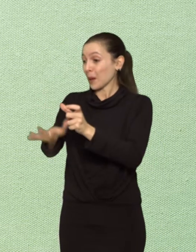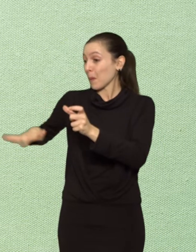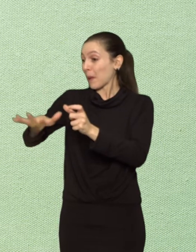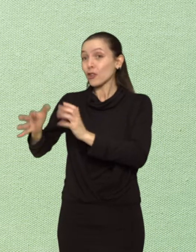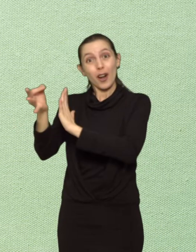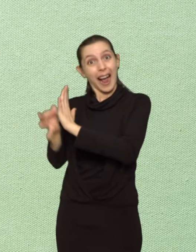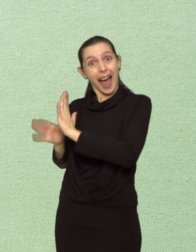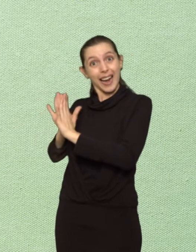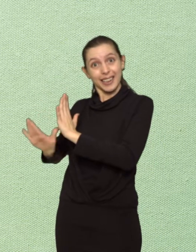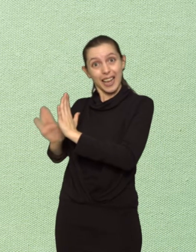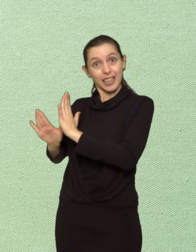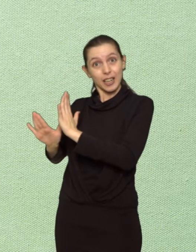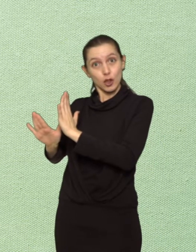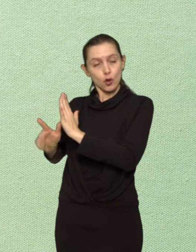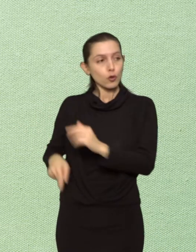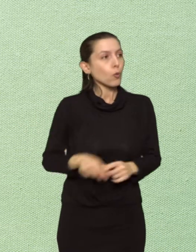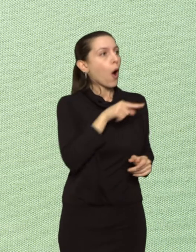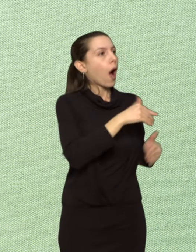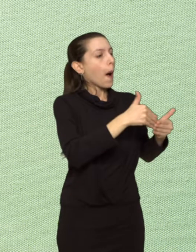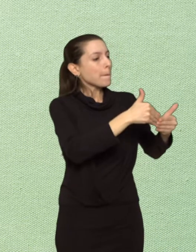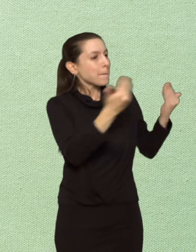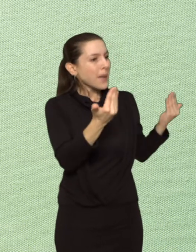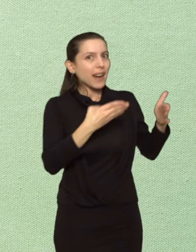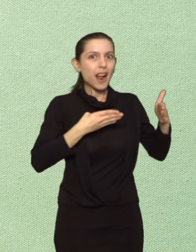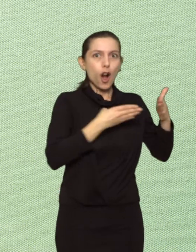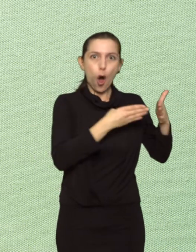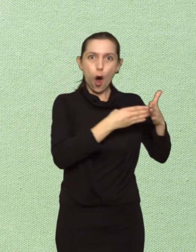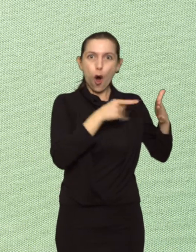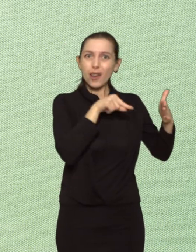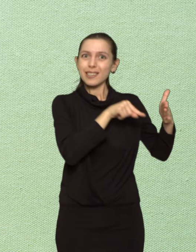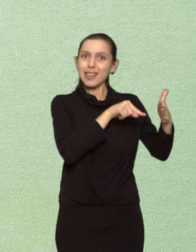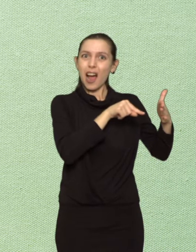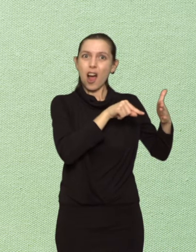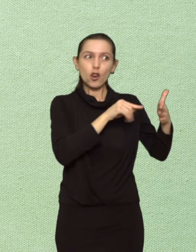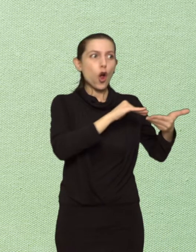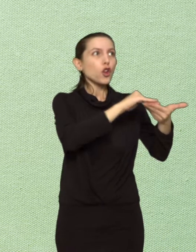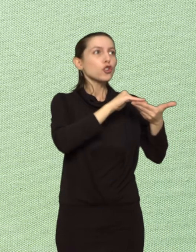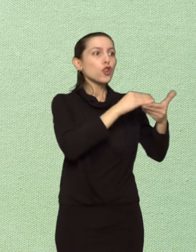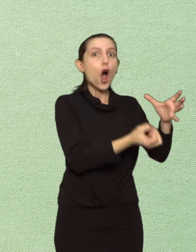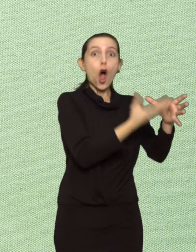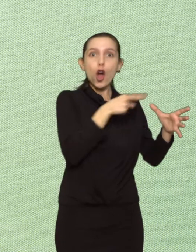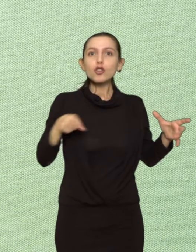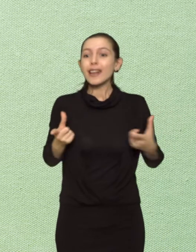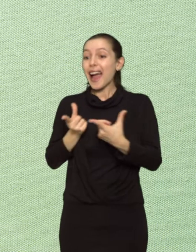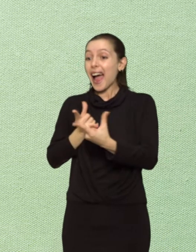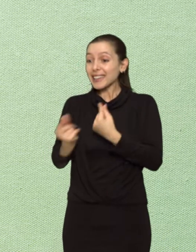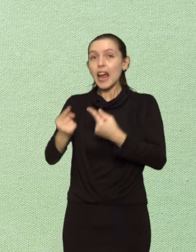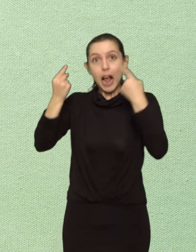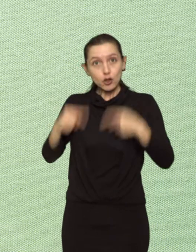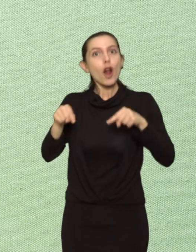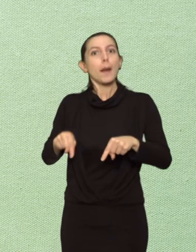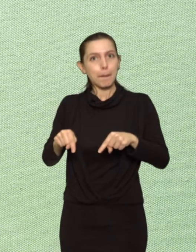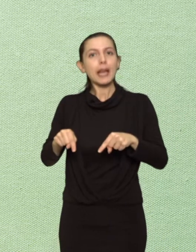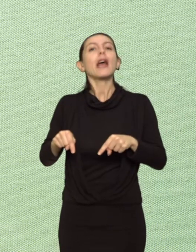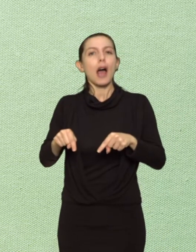della persona e le barriere e gli ostacoli che la società crea che